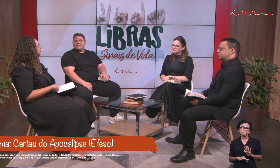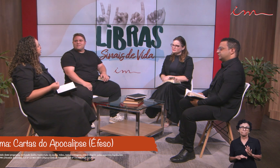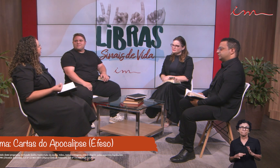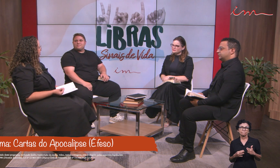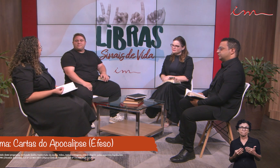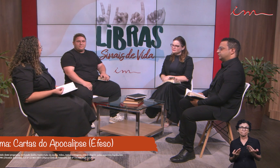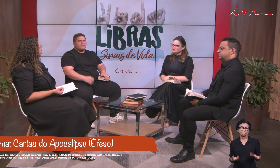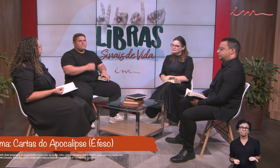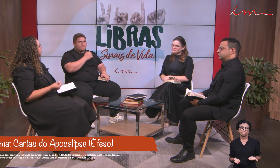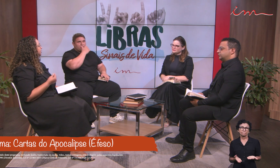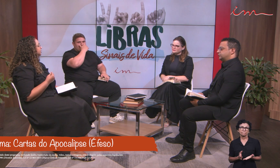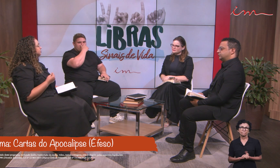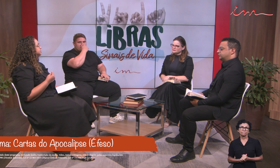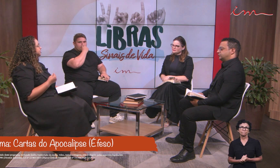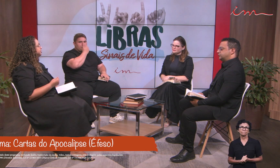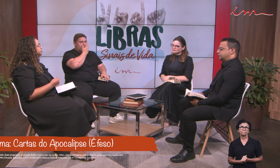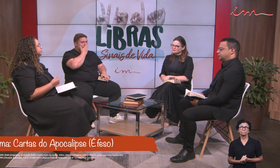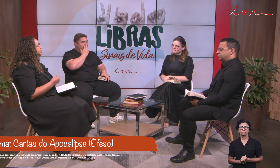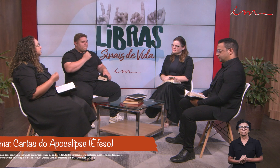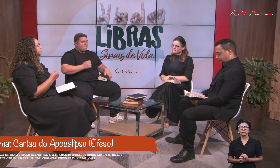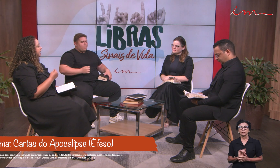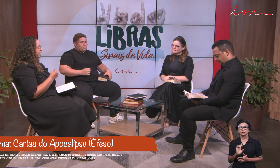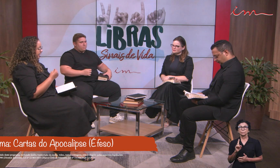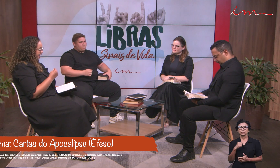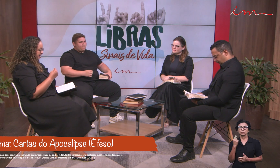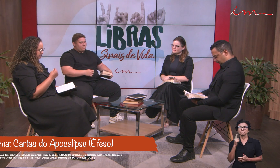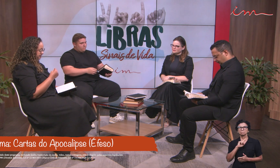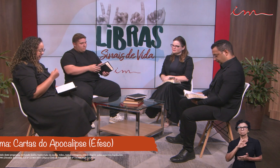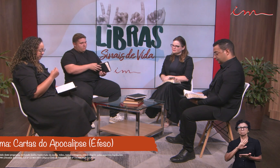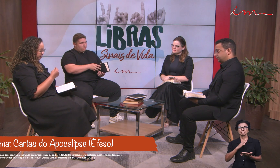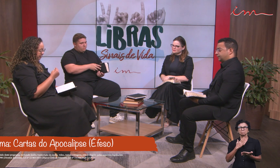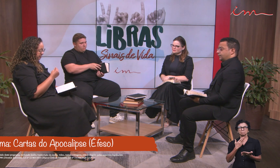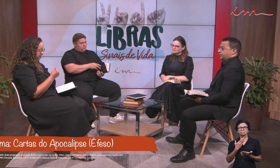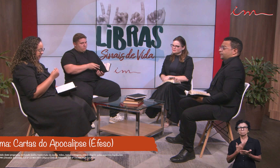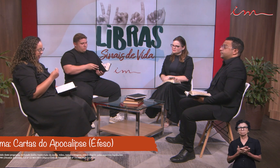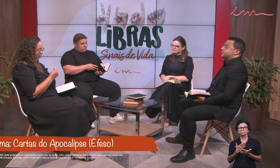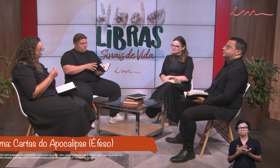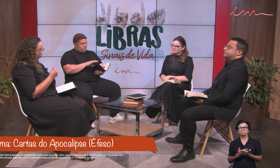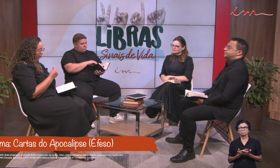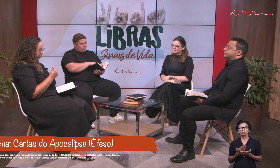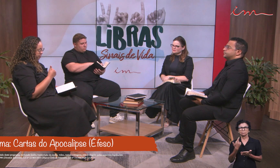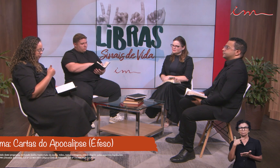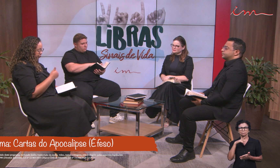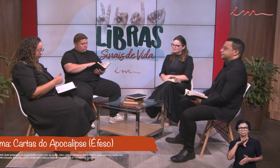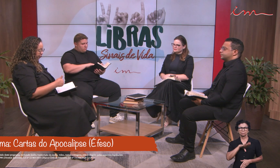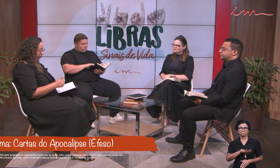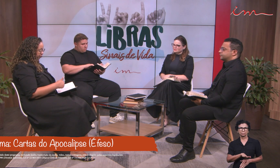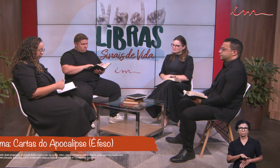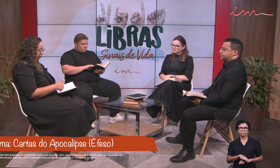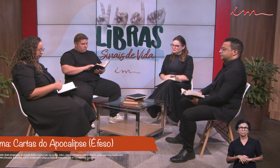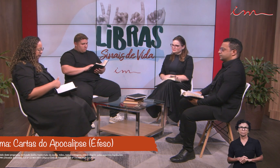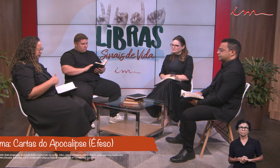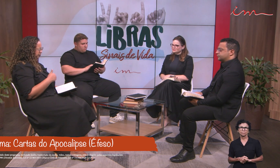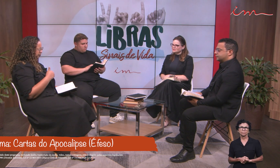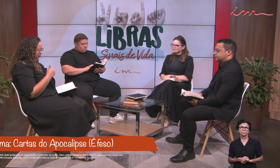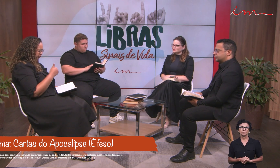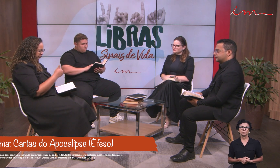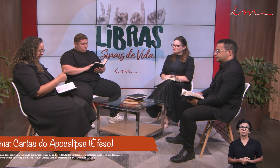nossa própria língua. Então, existe sempre, assim, o estudo